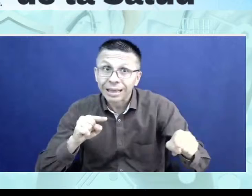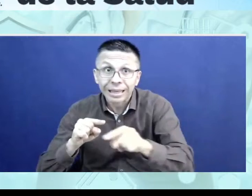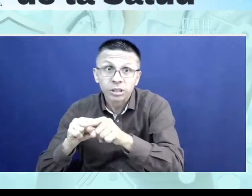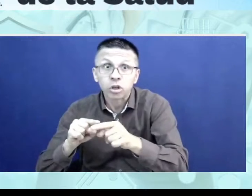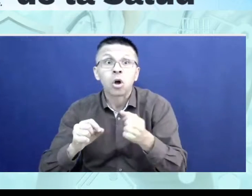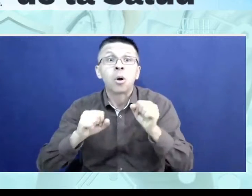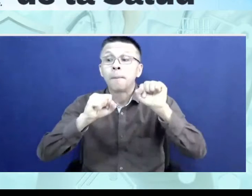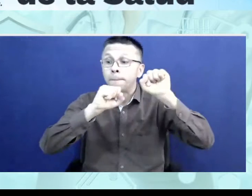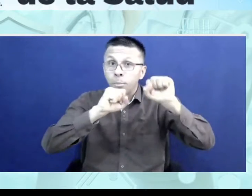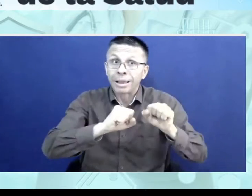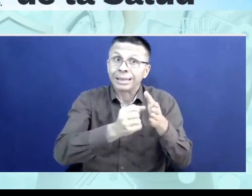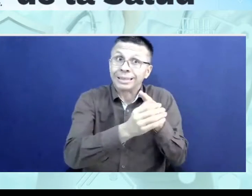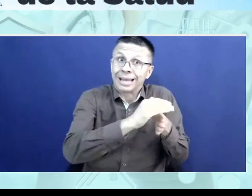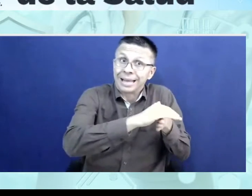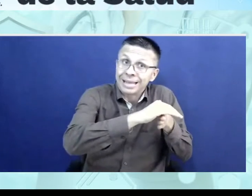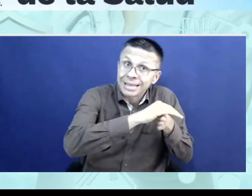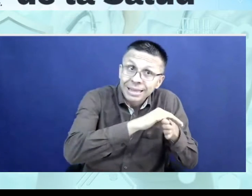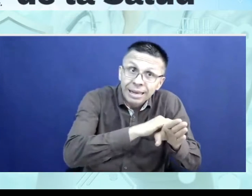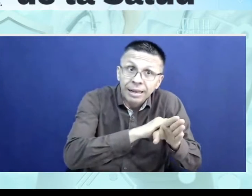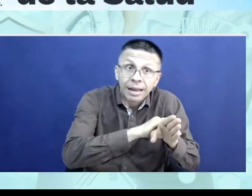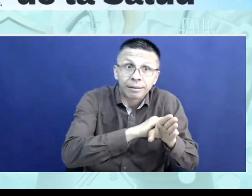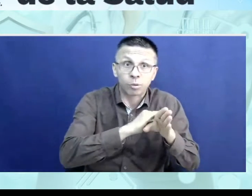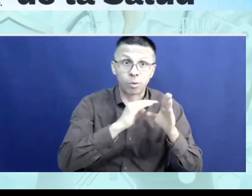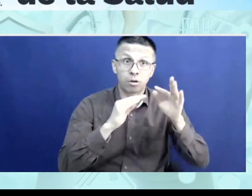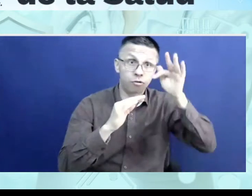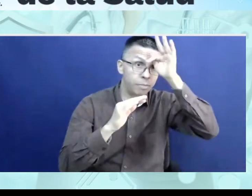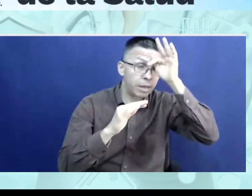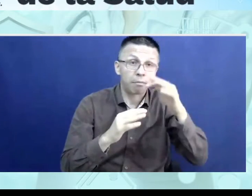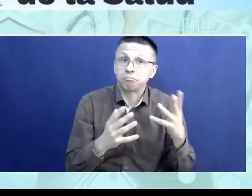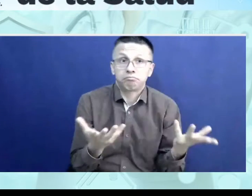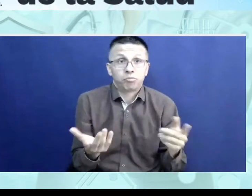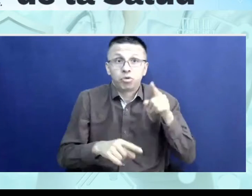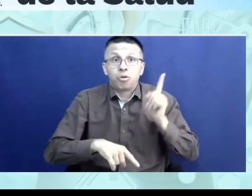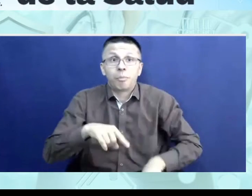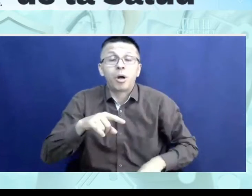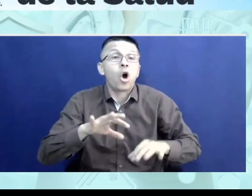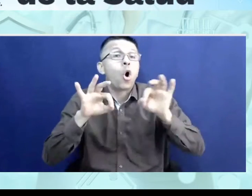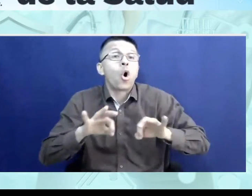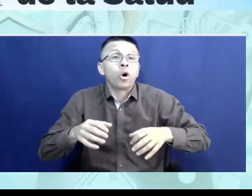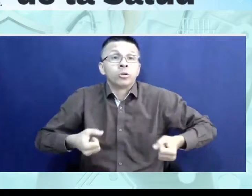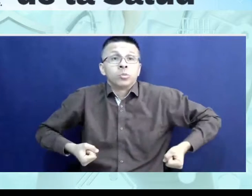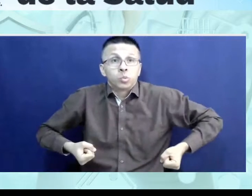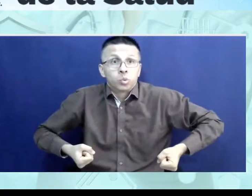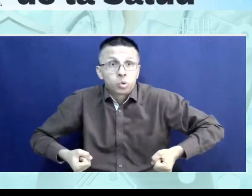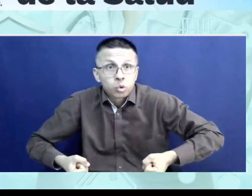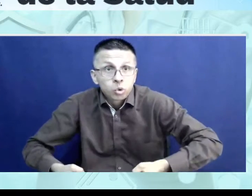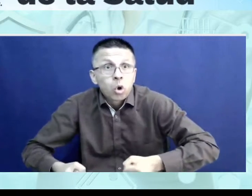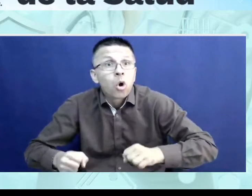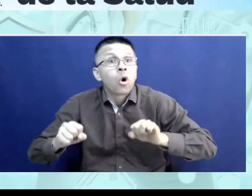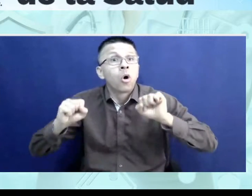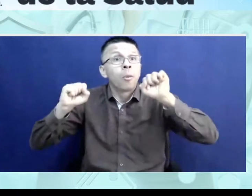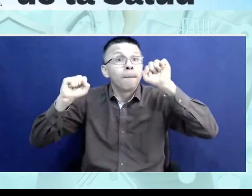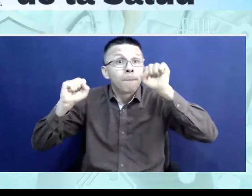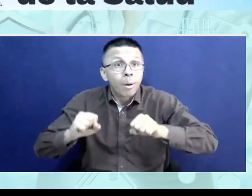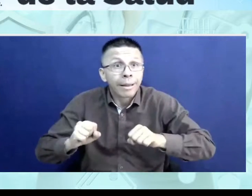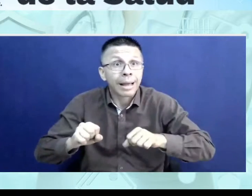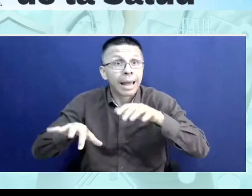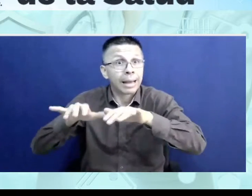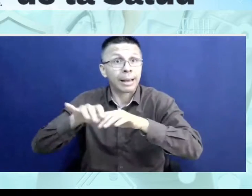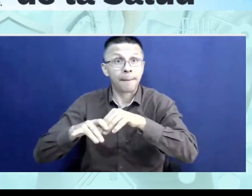tienen la forma o su condición no le permite desplazarse hasta un consultorio. Se los vamos a